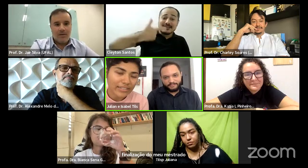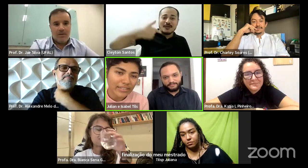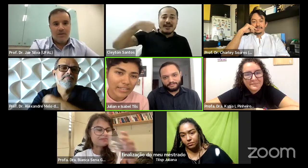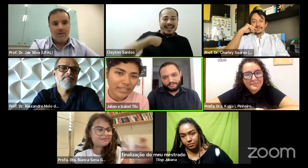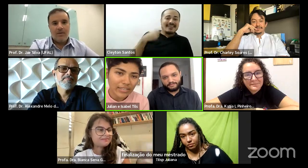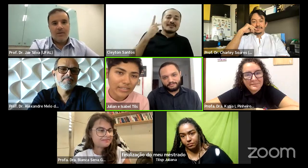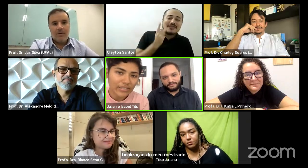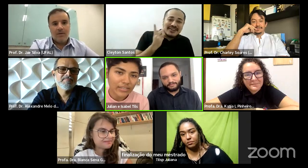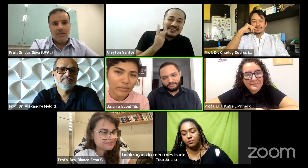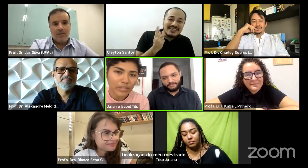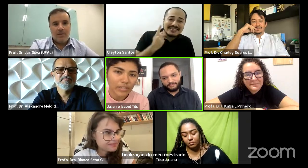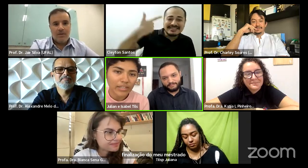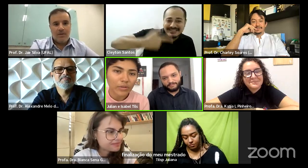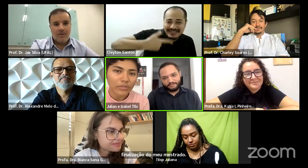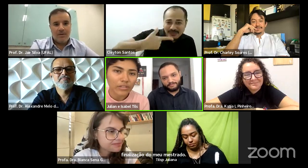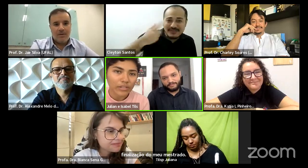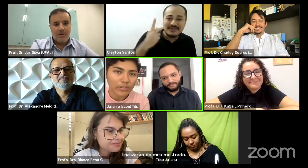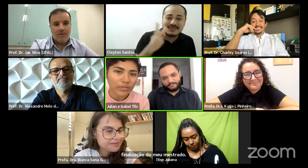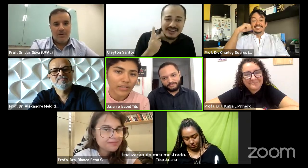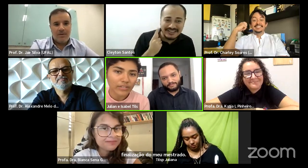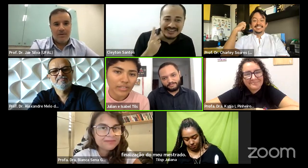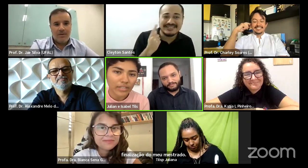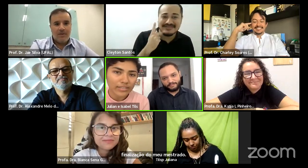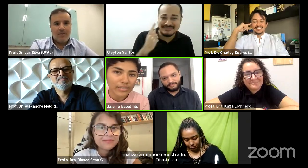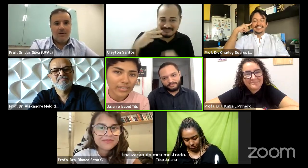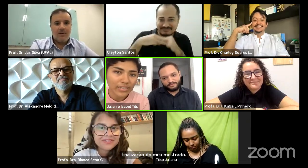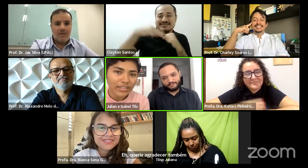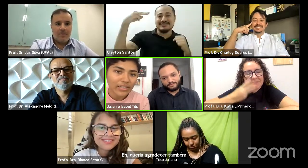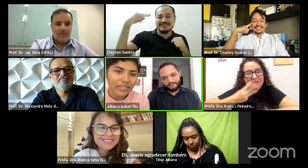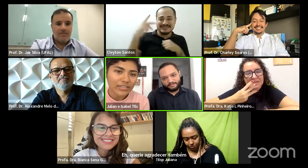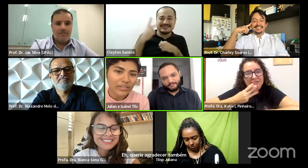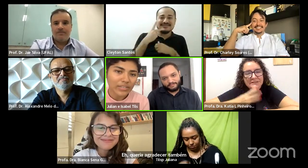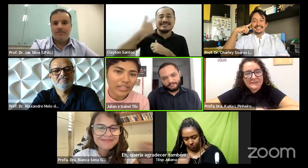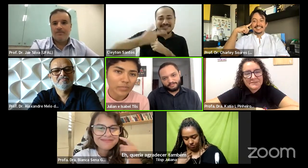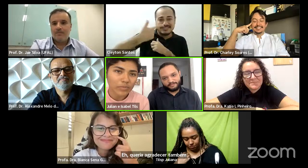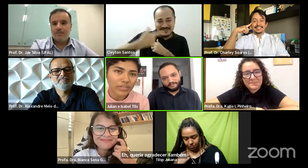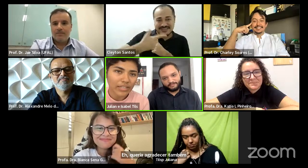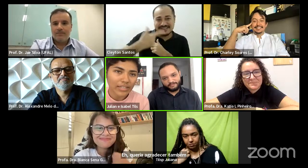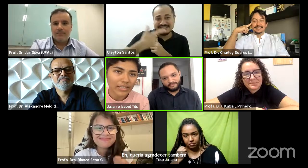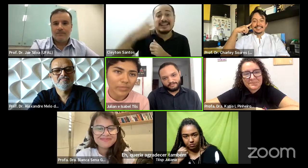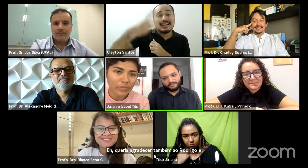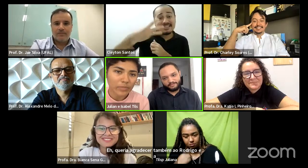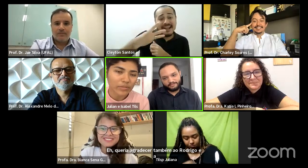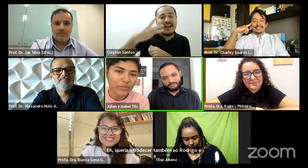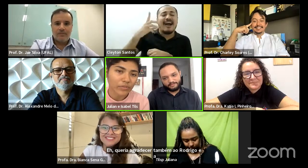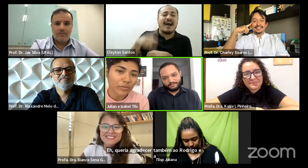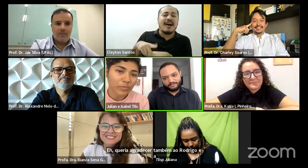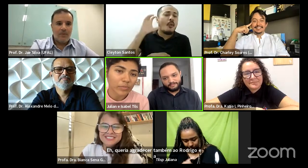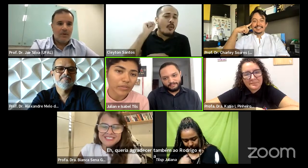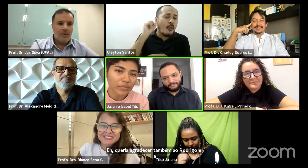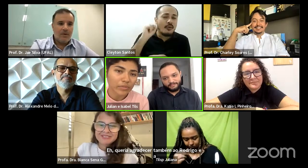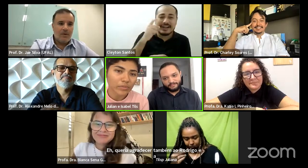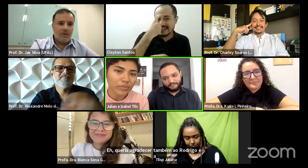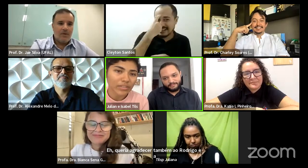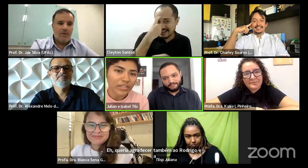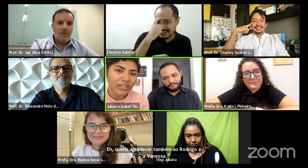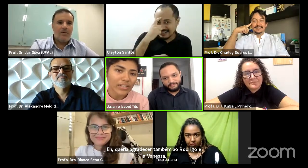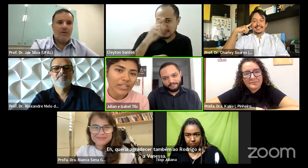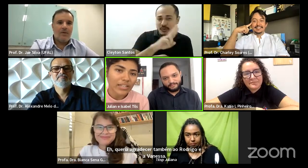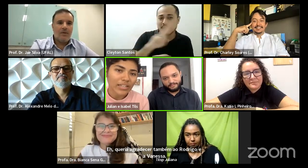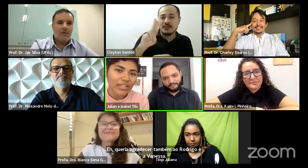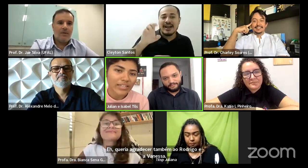Queria agradecer também ao Rodrigo e à Vanessa, que são exemplos, né, aqui para mim foram os primeiros